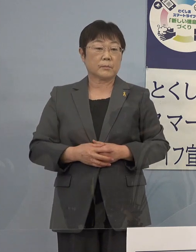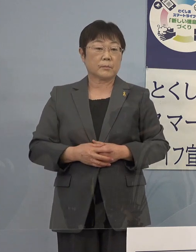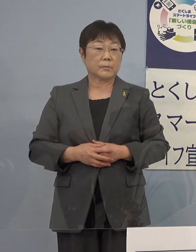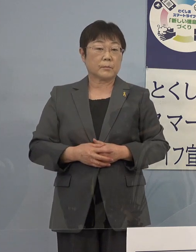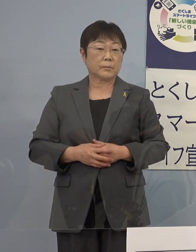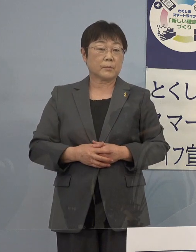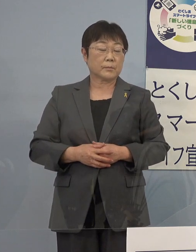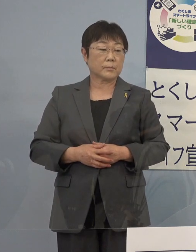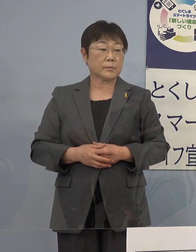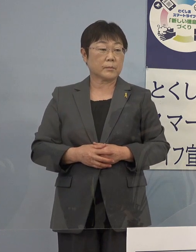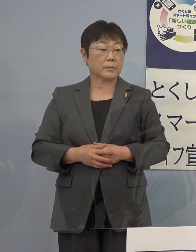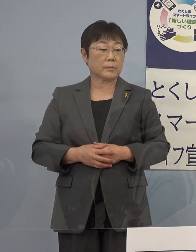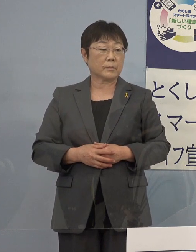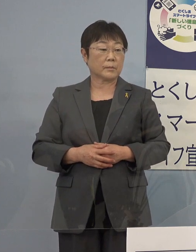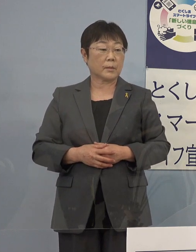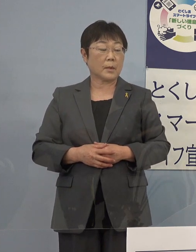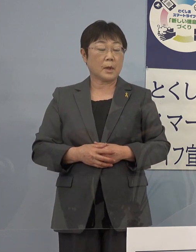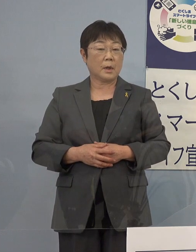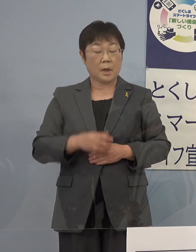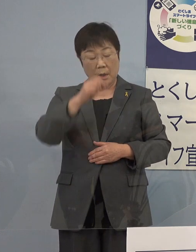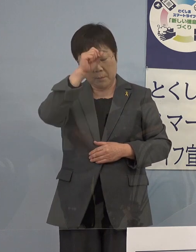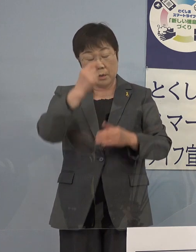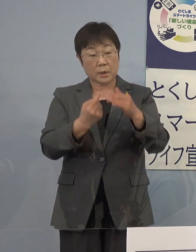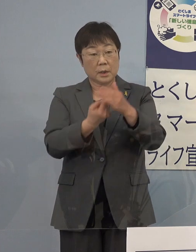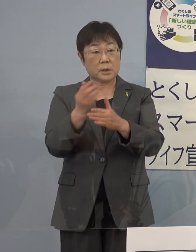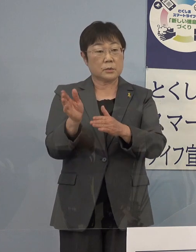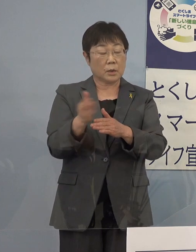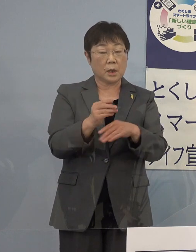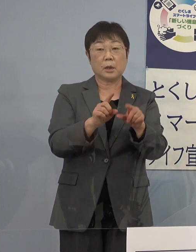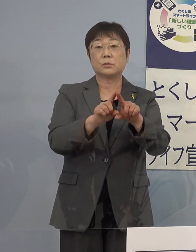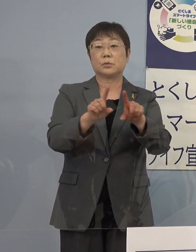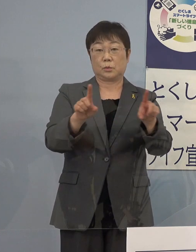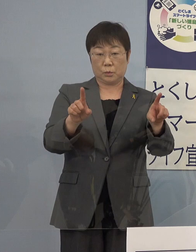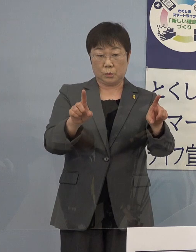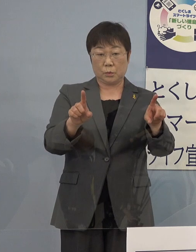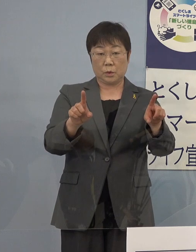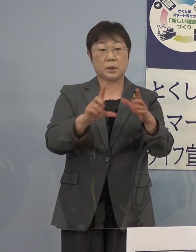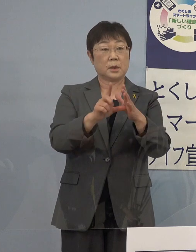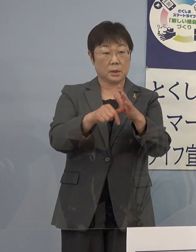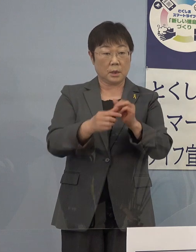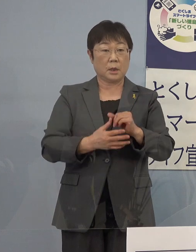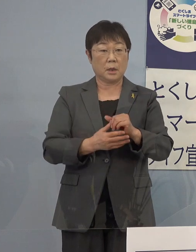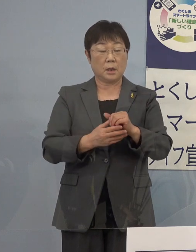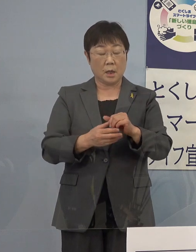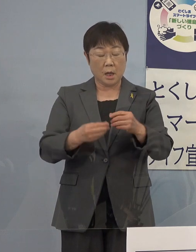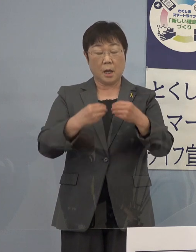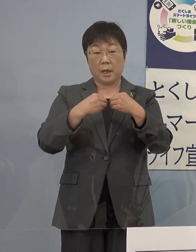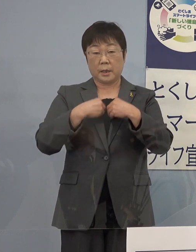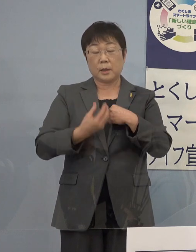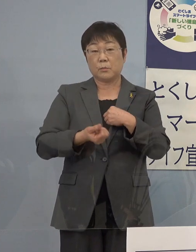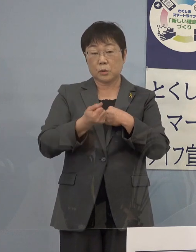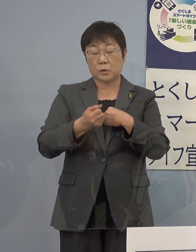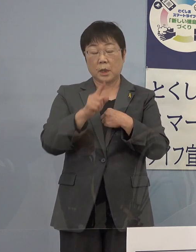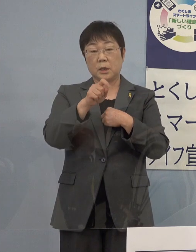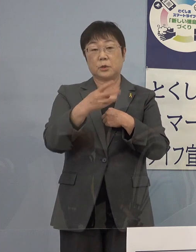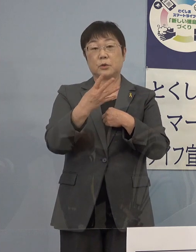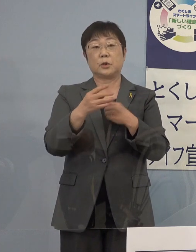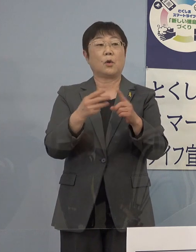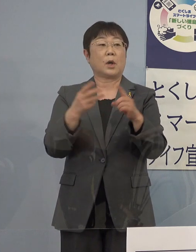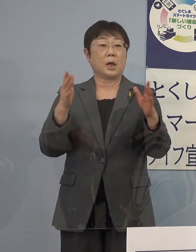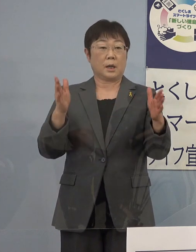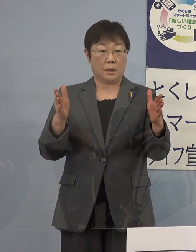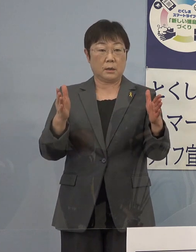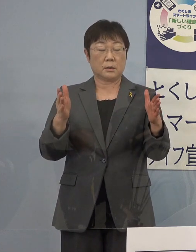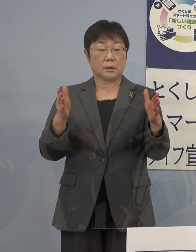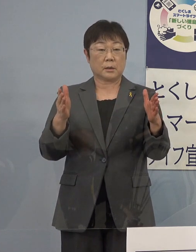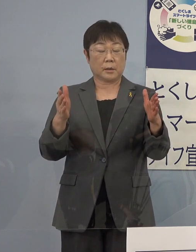。まあ、実は発症から普通は保菌期間が14日間、だから